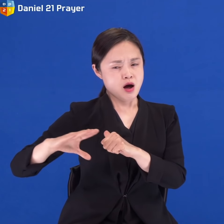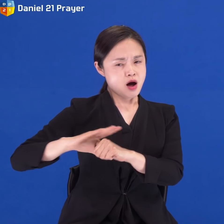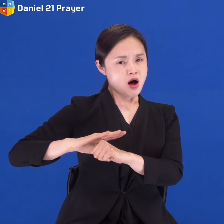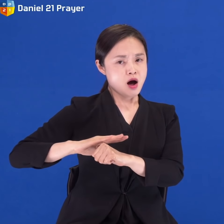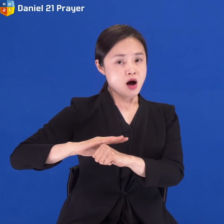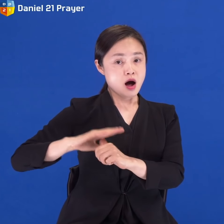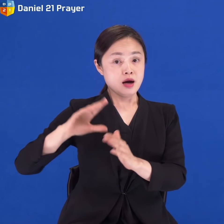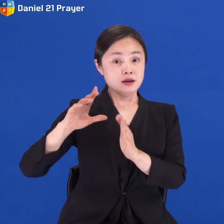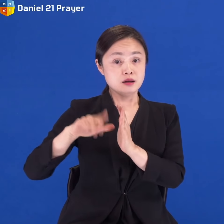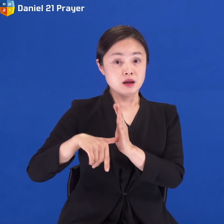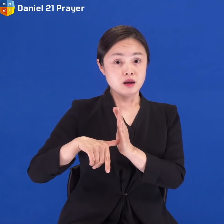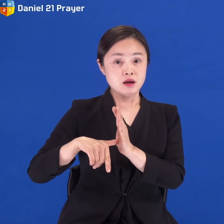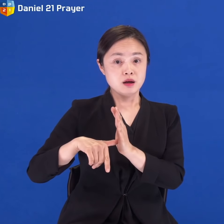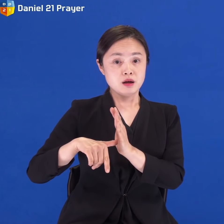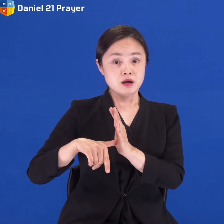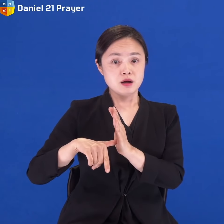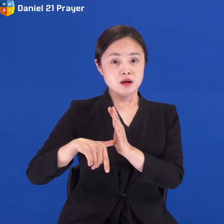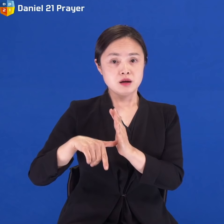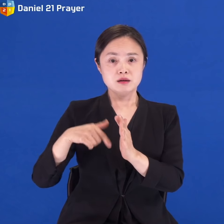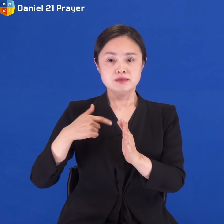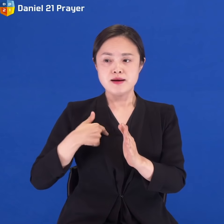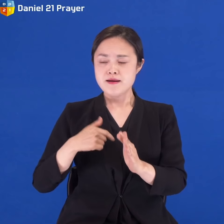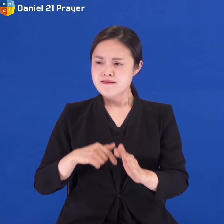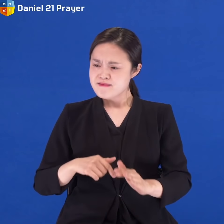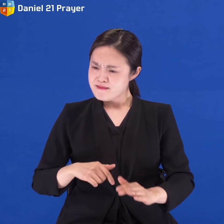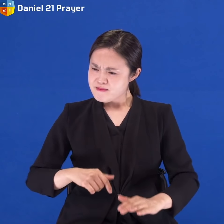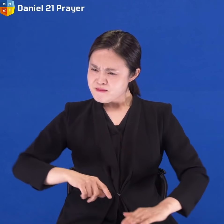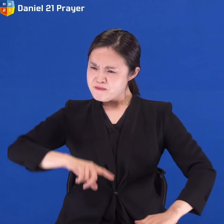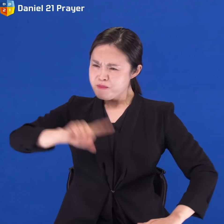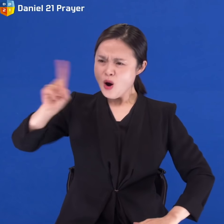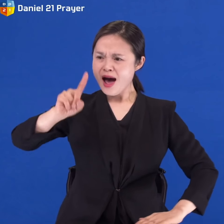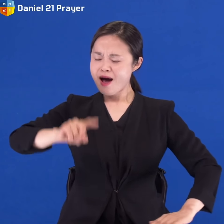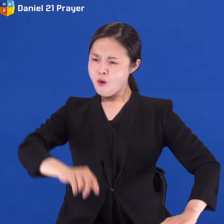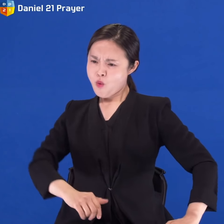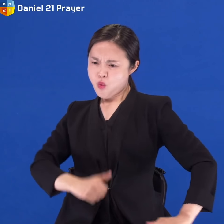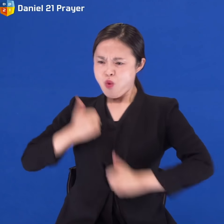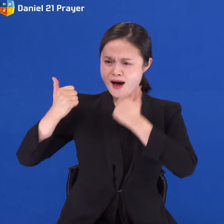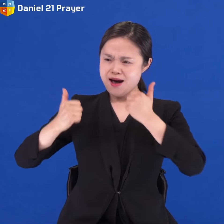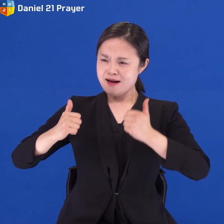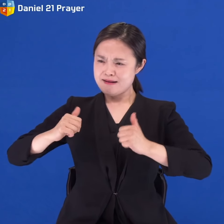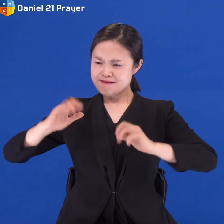즉각 화를 내고 짜증을 내고